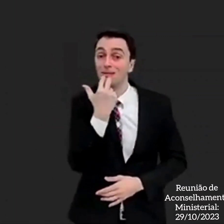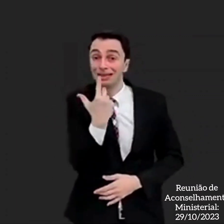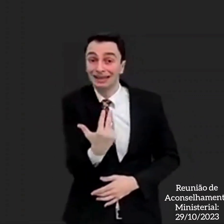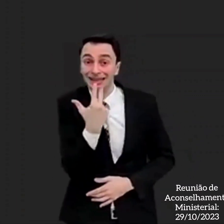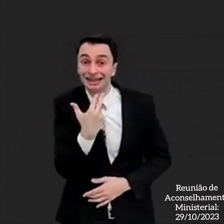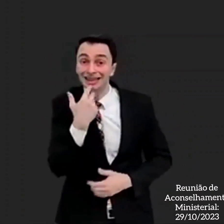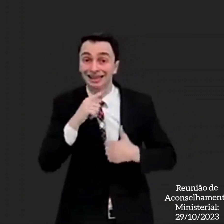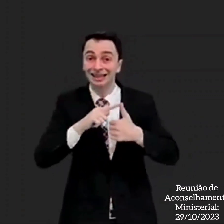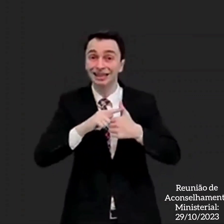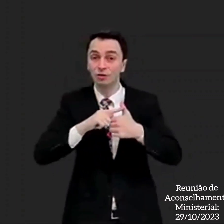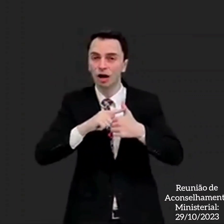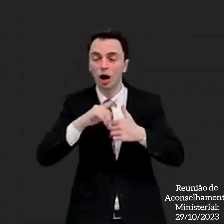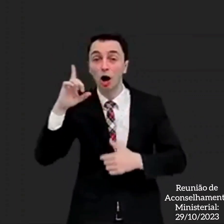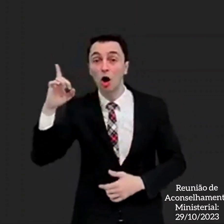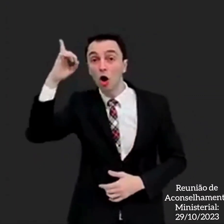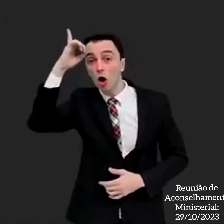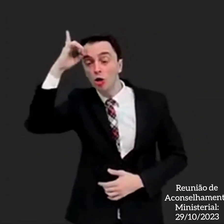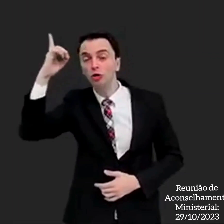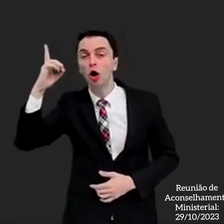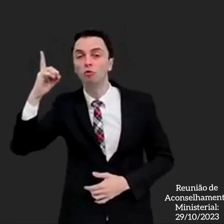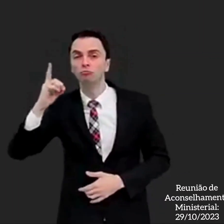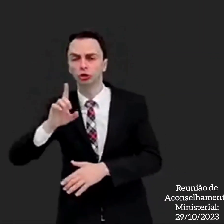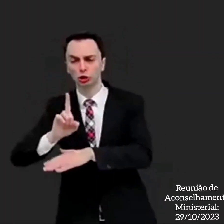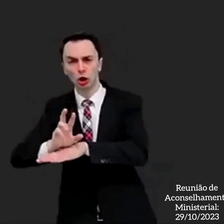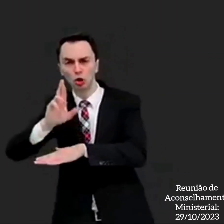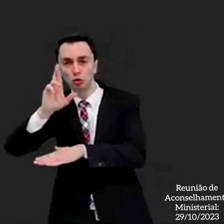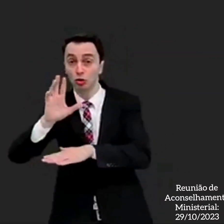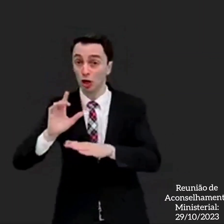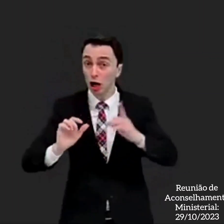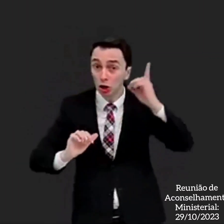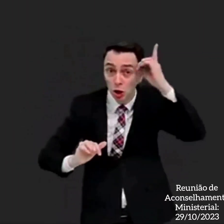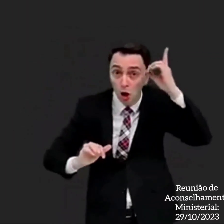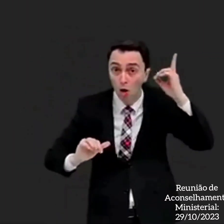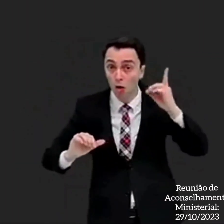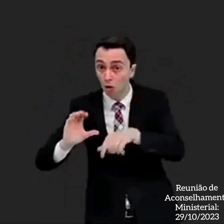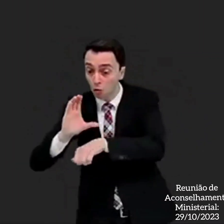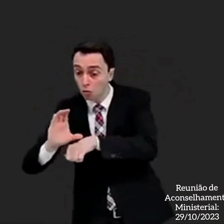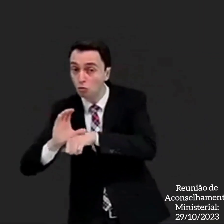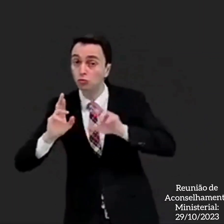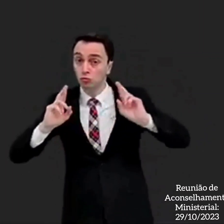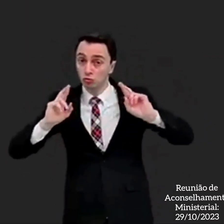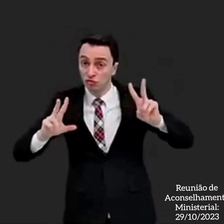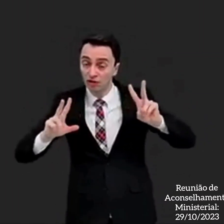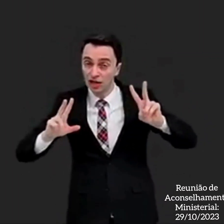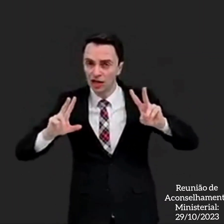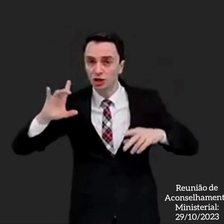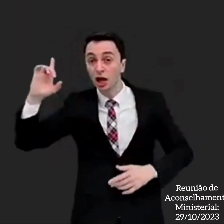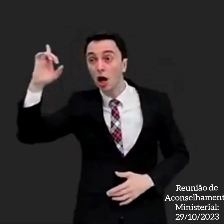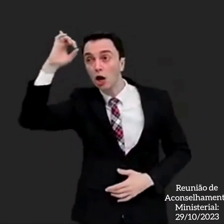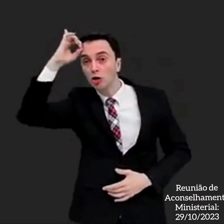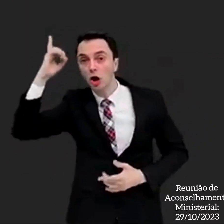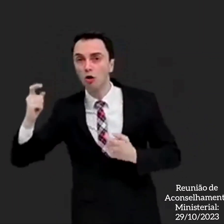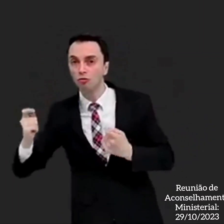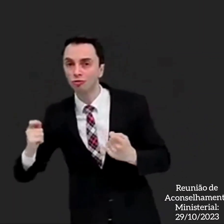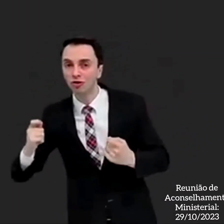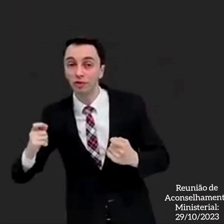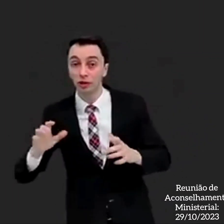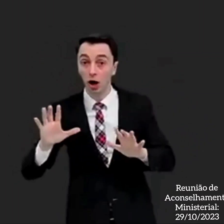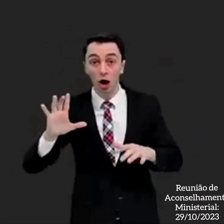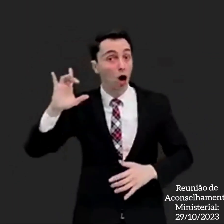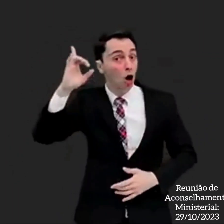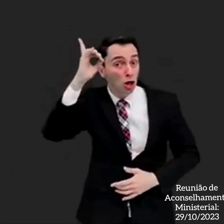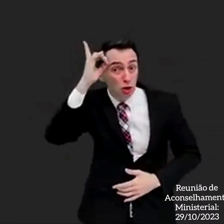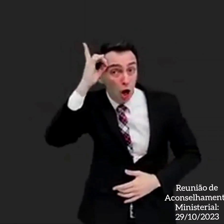dom de doutor, dom não curso teológico, dom de governo, dom não